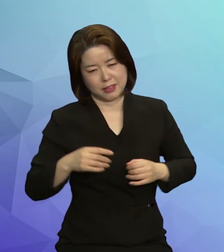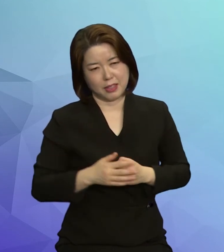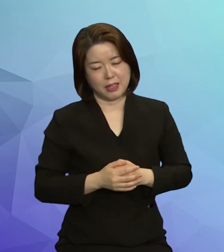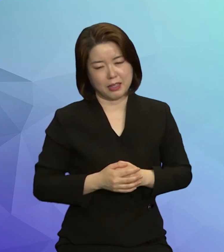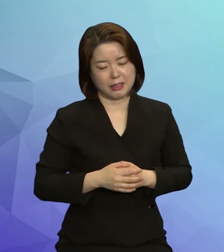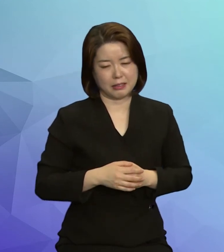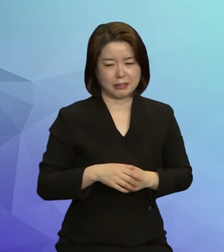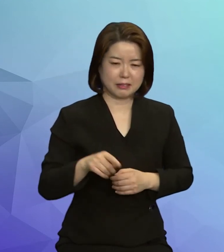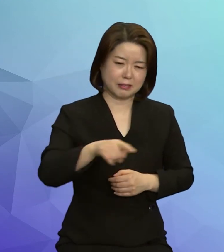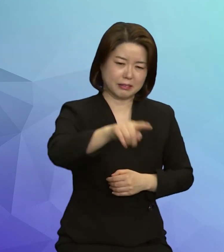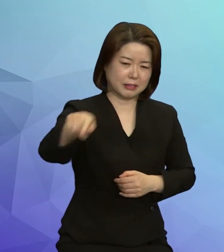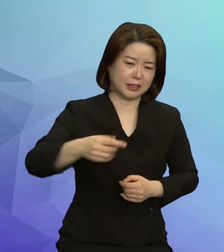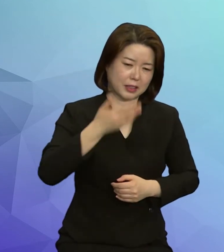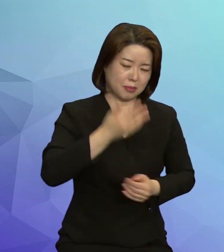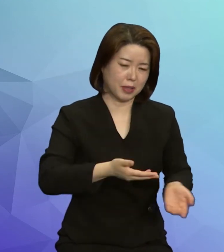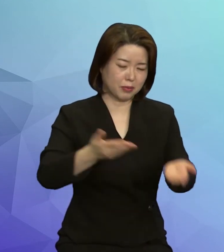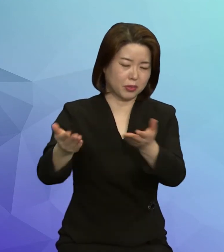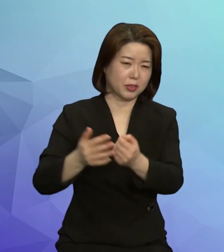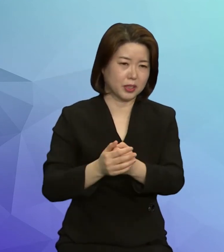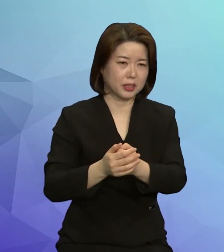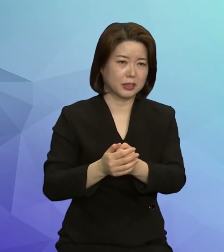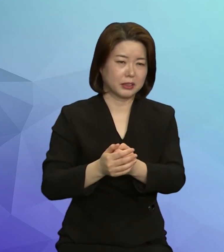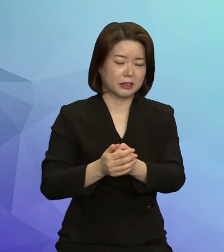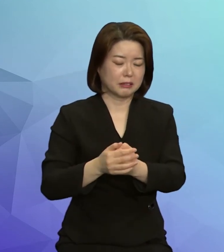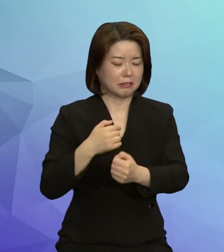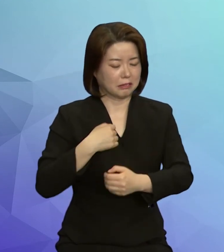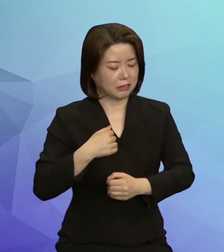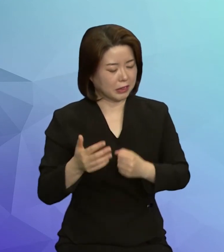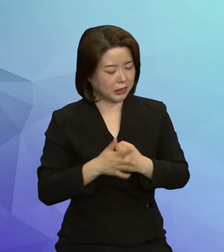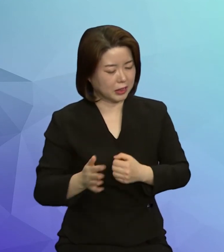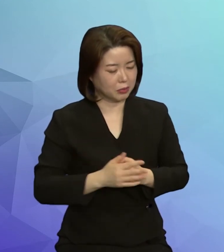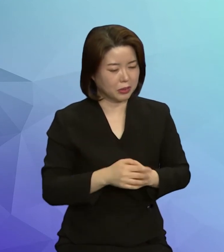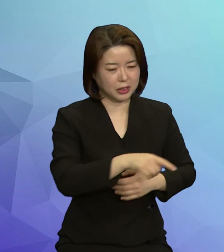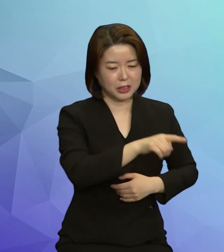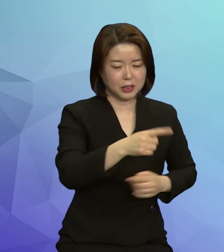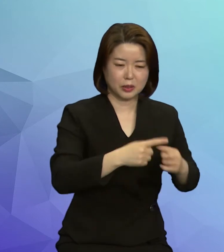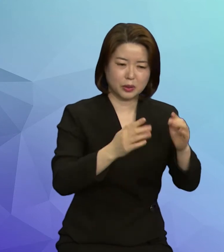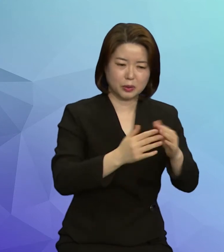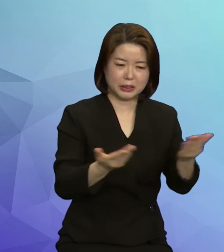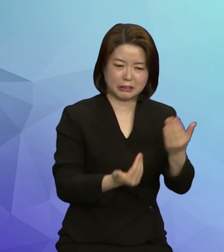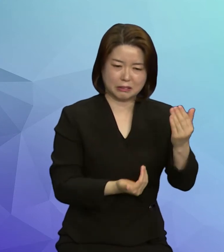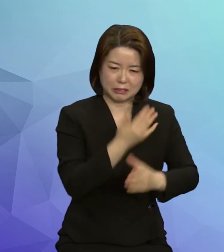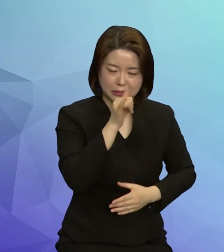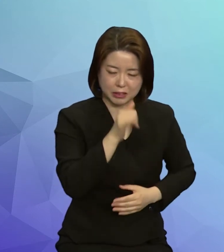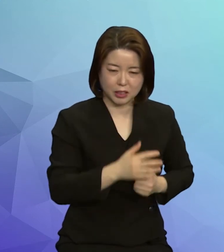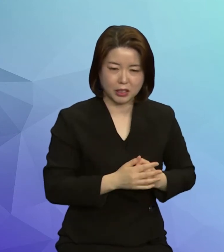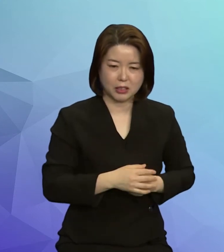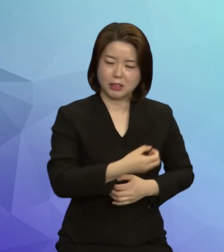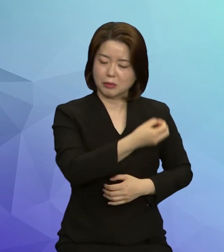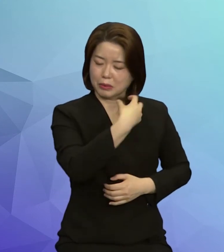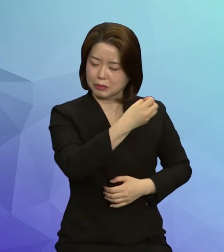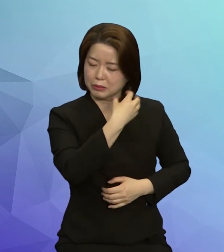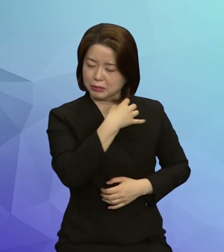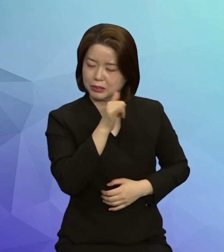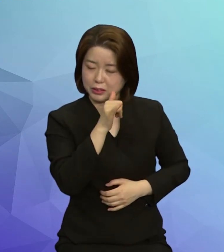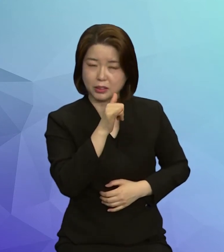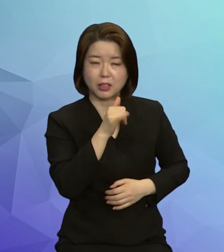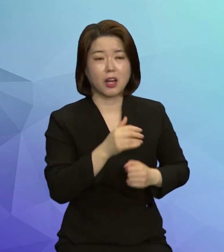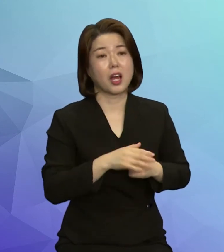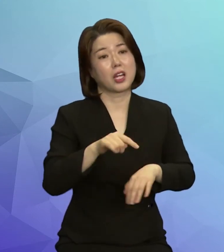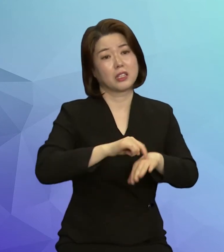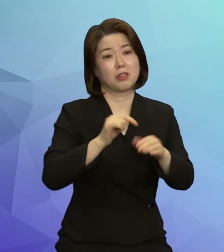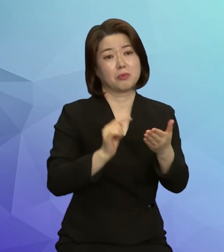괜히 그런 사람들 밥 준다고 해놓고 이거 교회 이게 무슨 일이야? 이거 목사님 책임져야 되잖아. 또 그런 소리